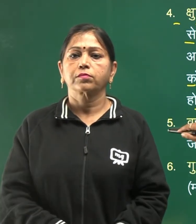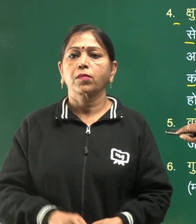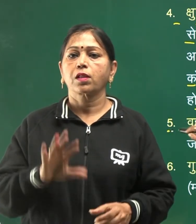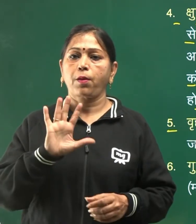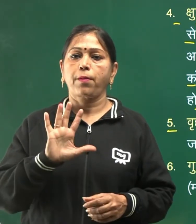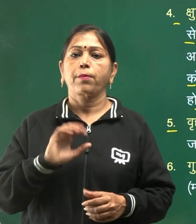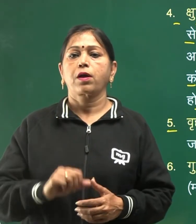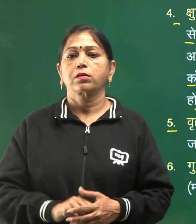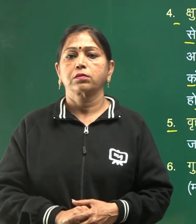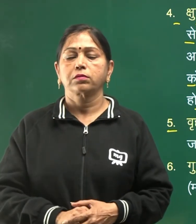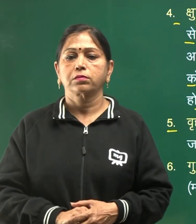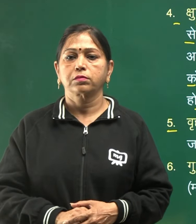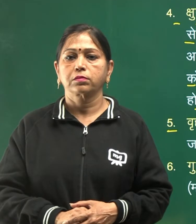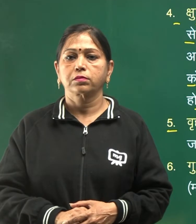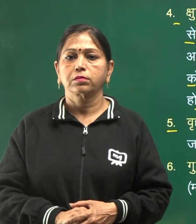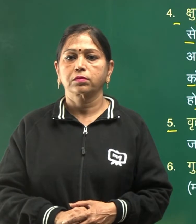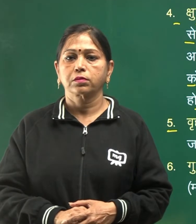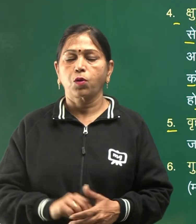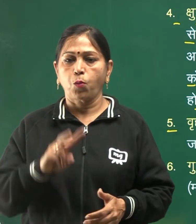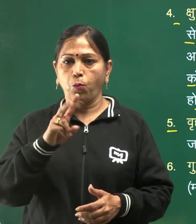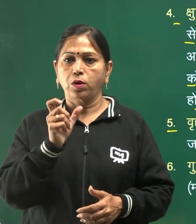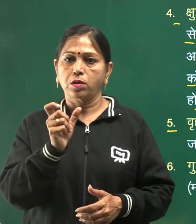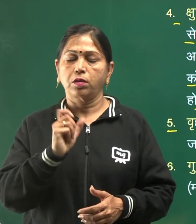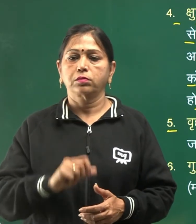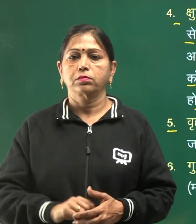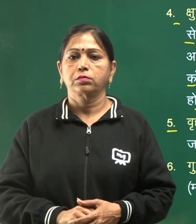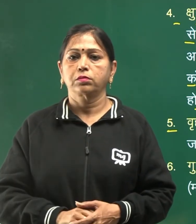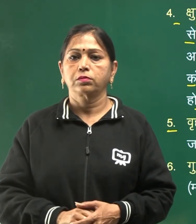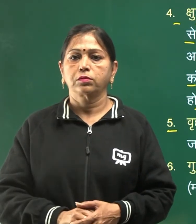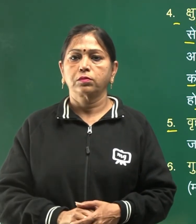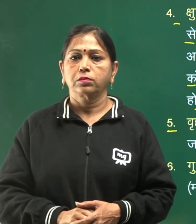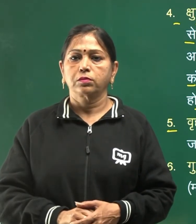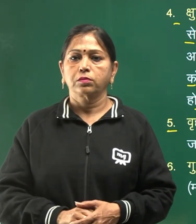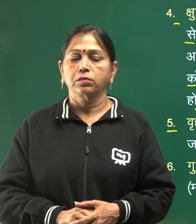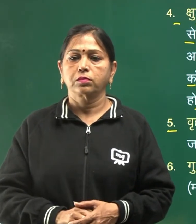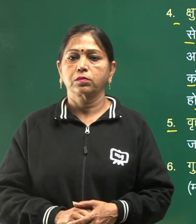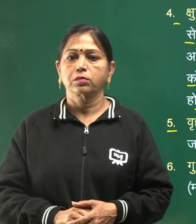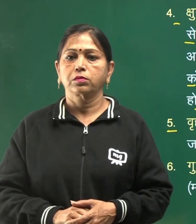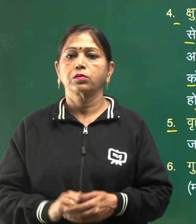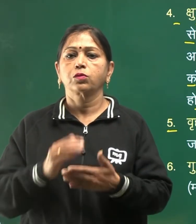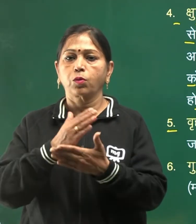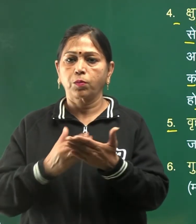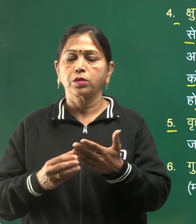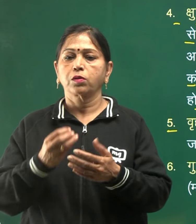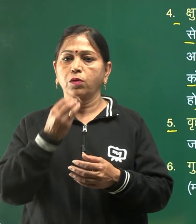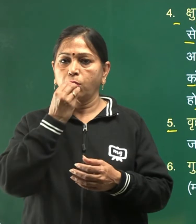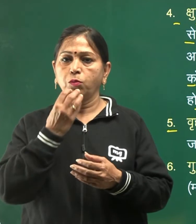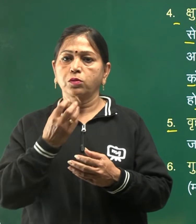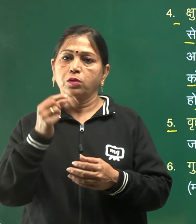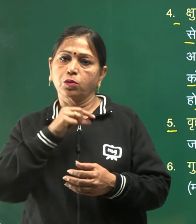नंबर 5, प्रदात्र शेष पोषक तत्व एवं